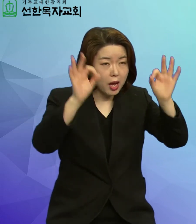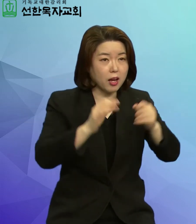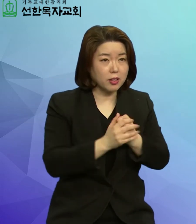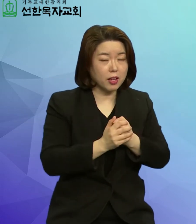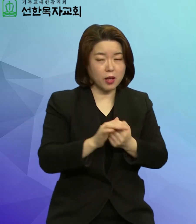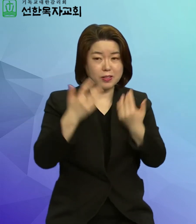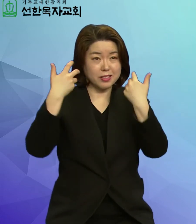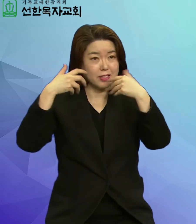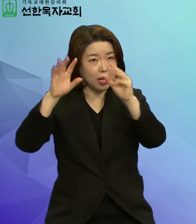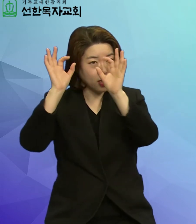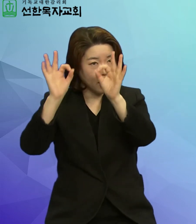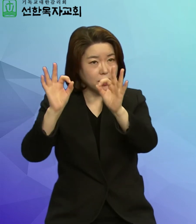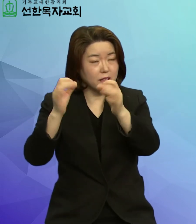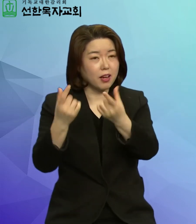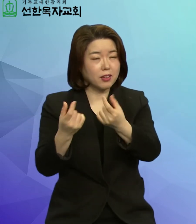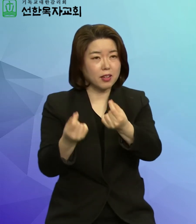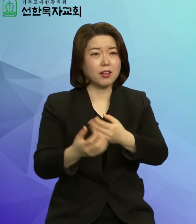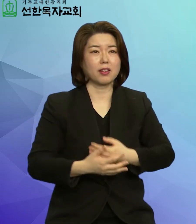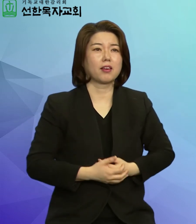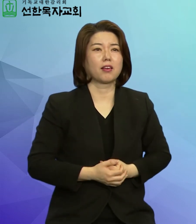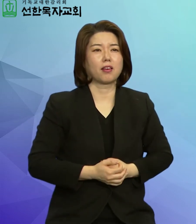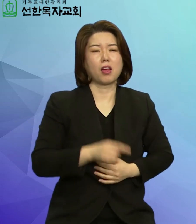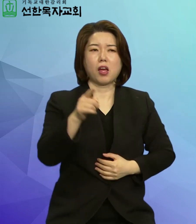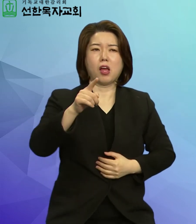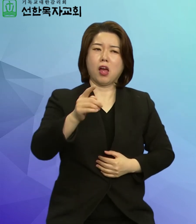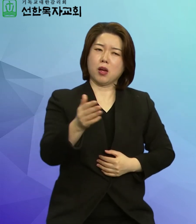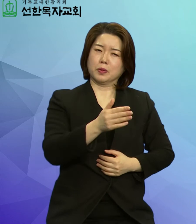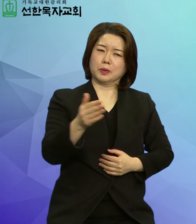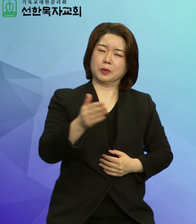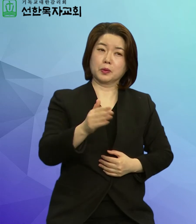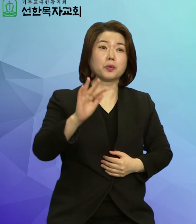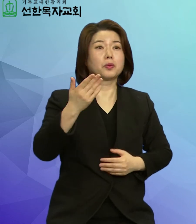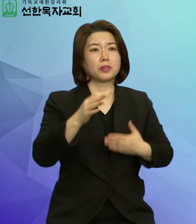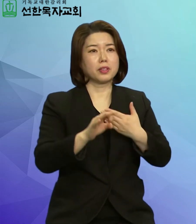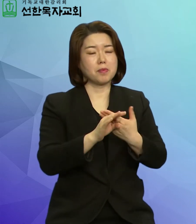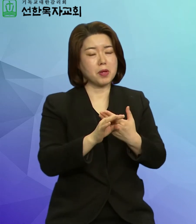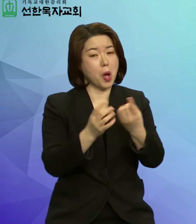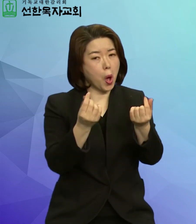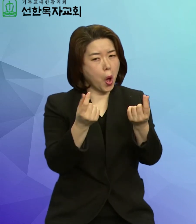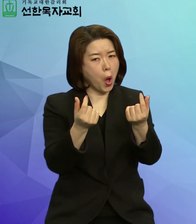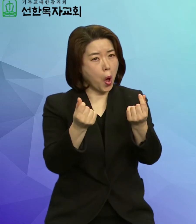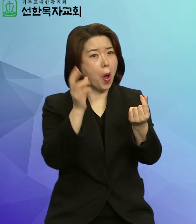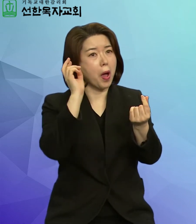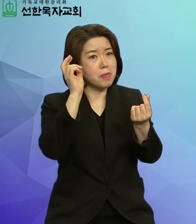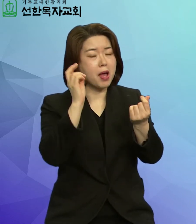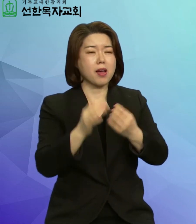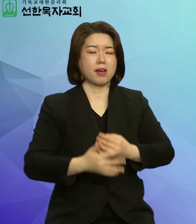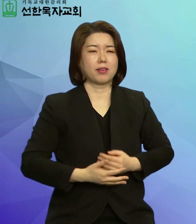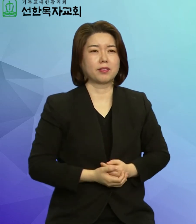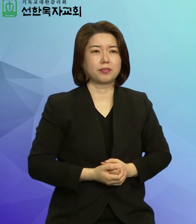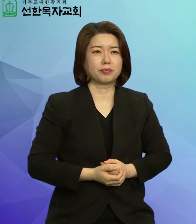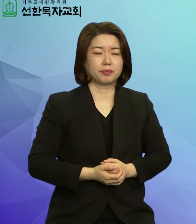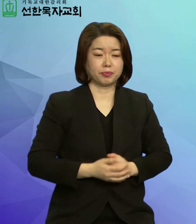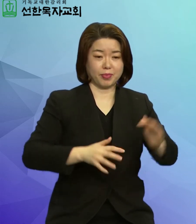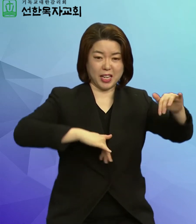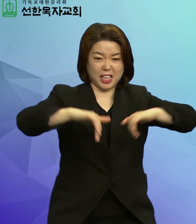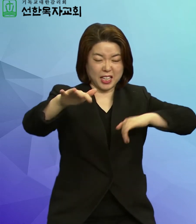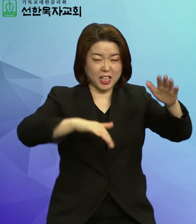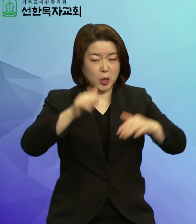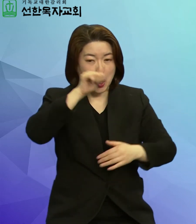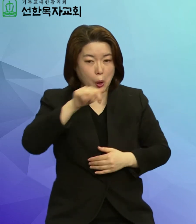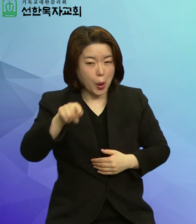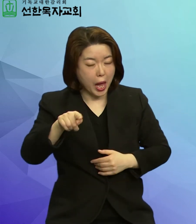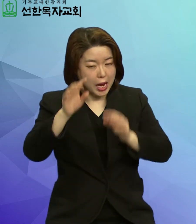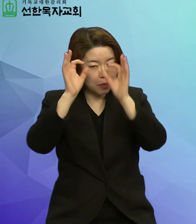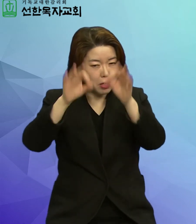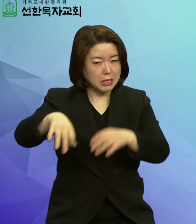같으세요? 사자를 보는 것 같으세요? 그 정도쯤 되어야 비유가 될 거예요.